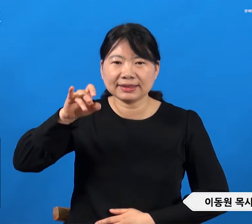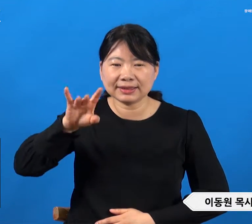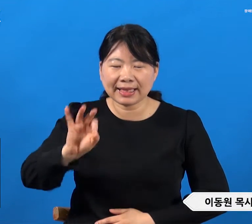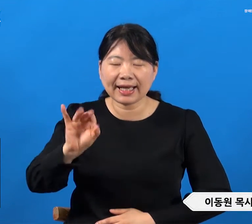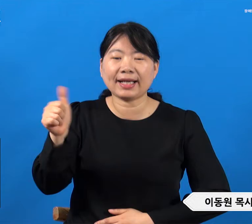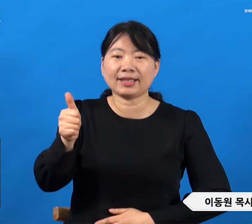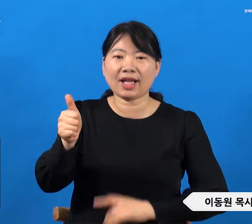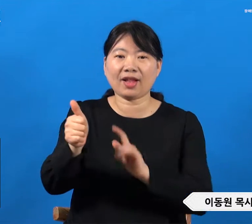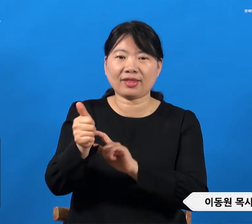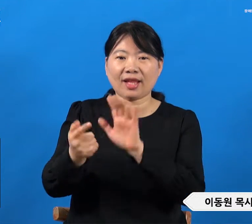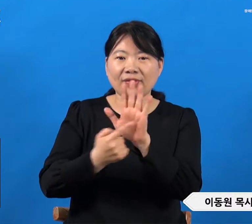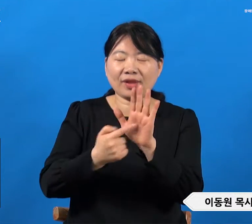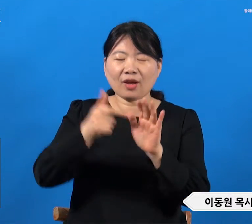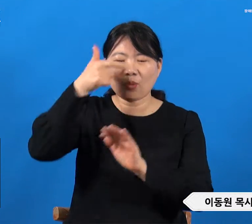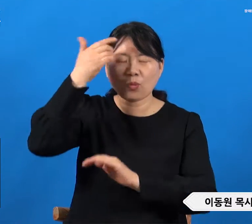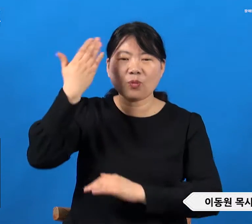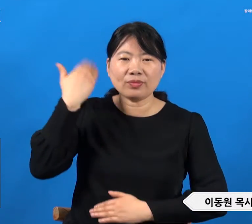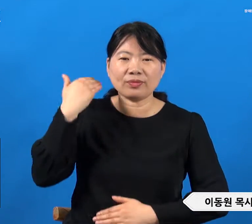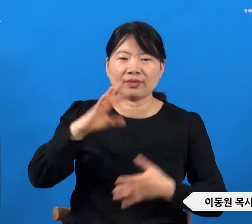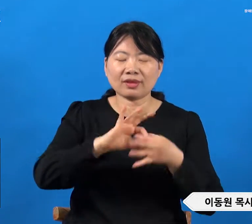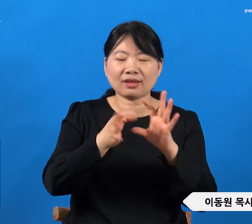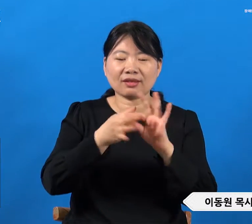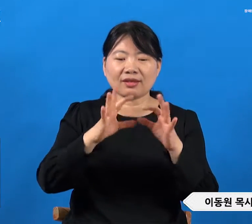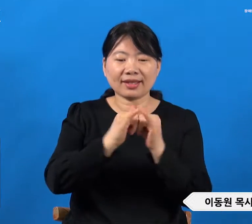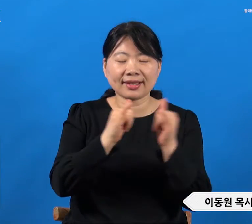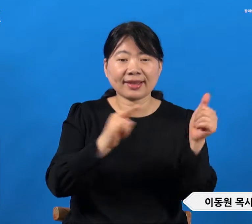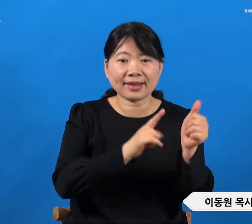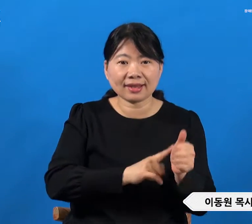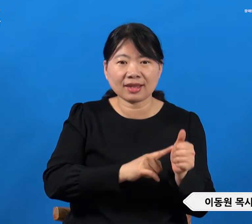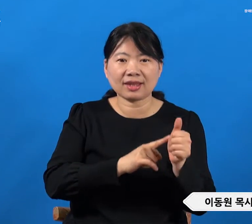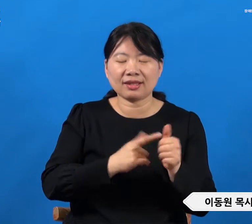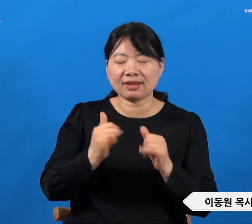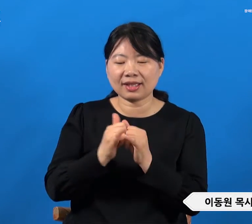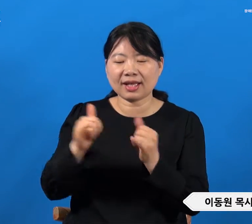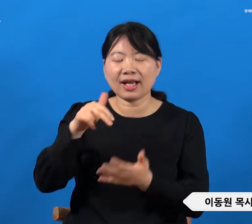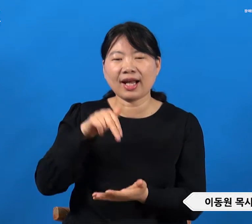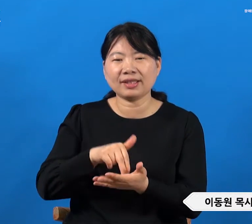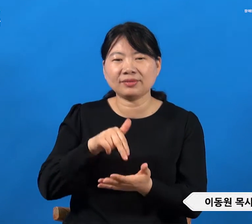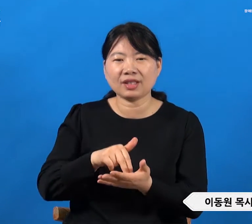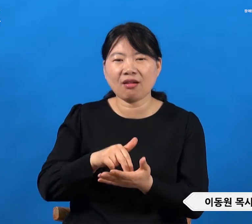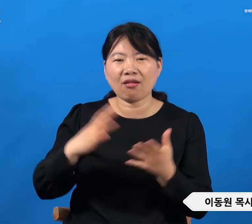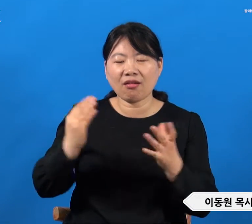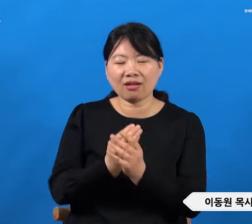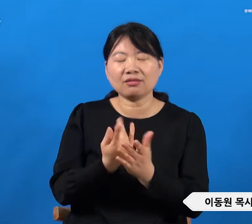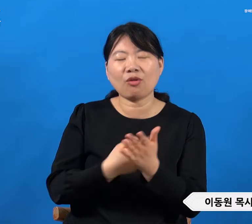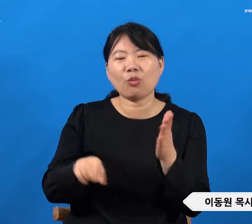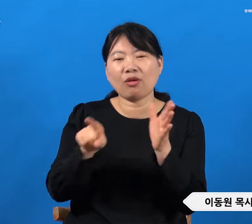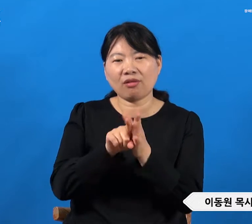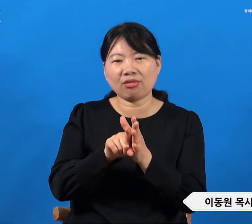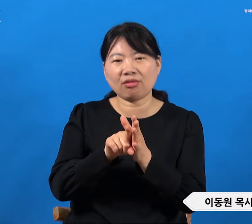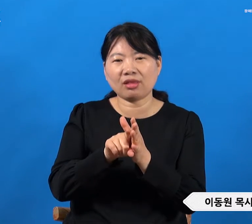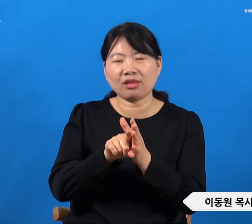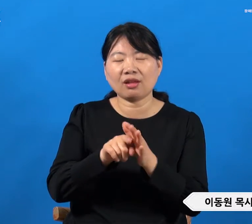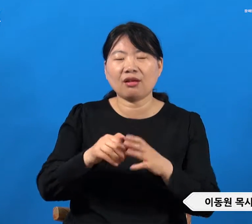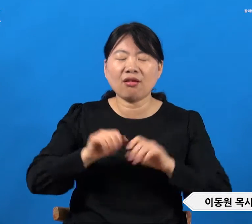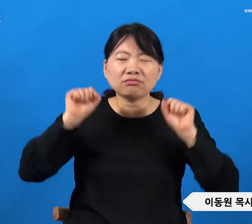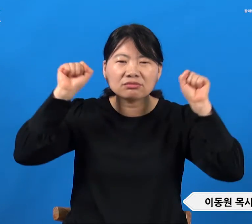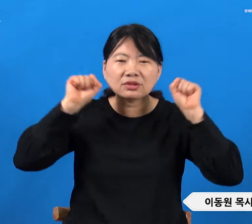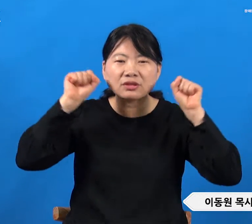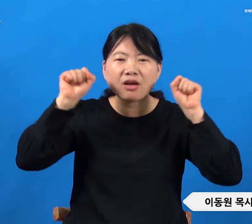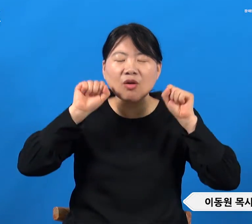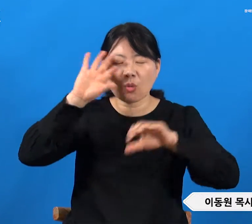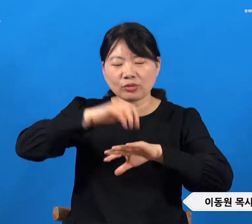있습니다. 그는 고대 그리스인들이 인간으로서의 완성을 위해서는